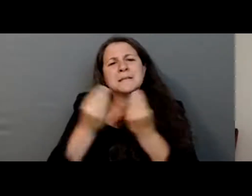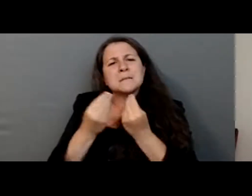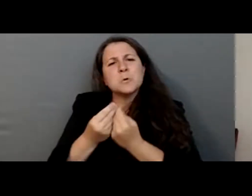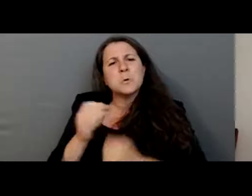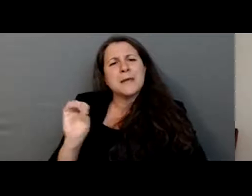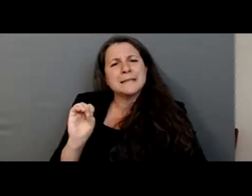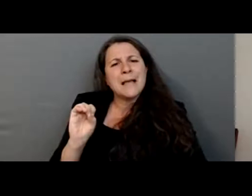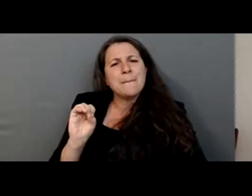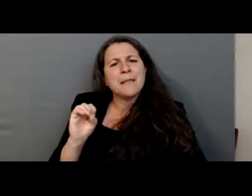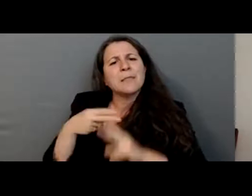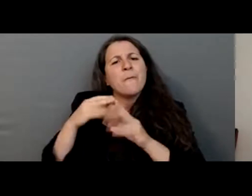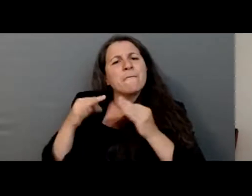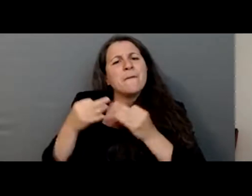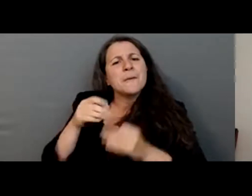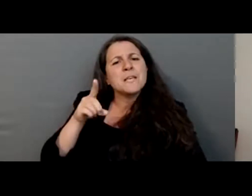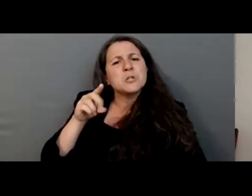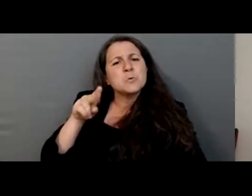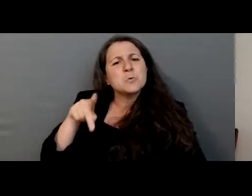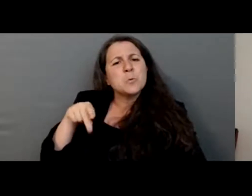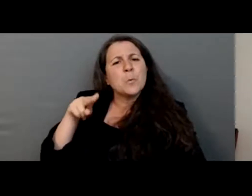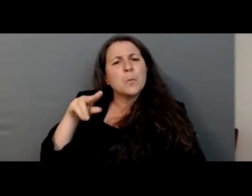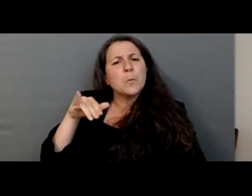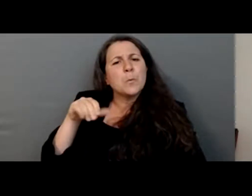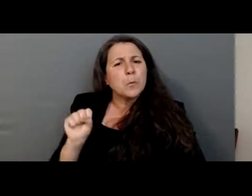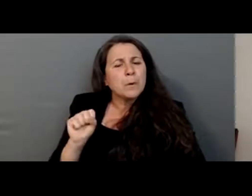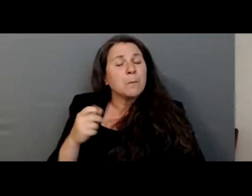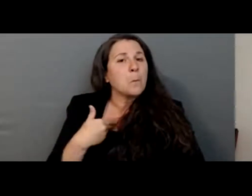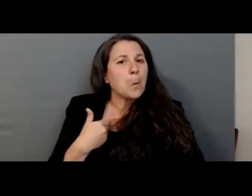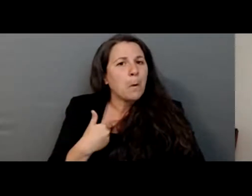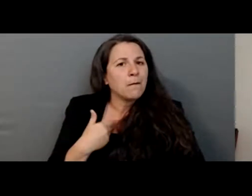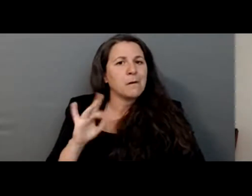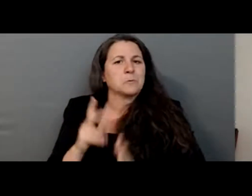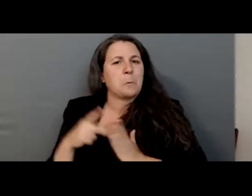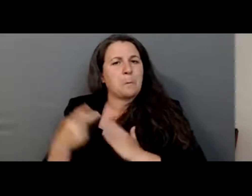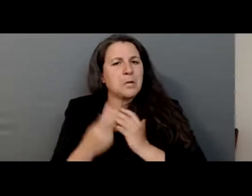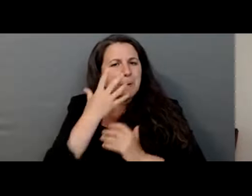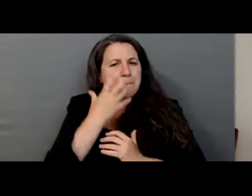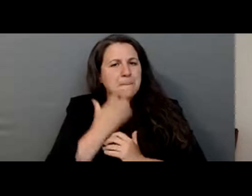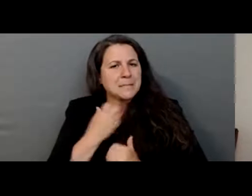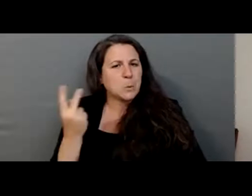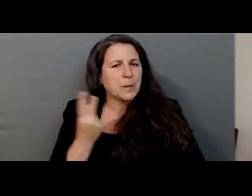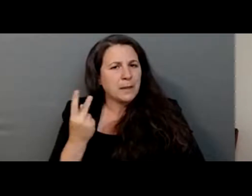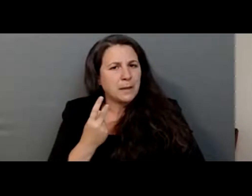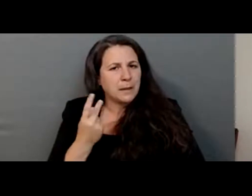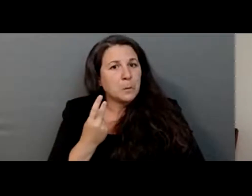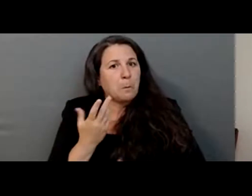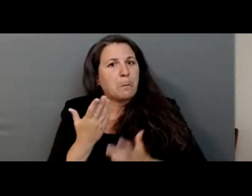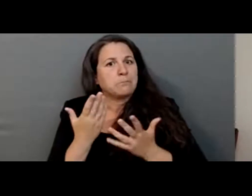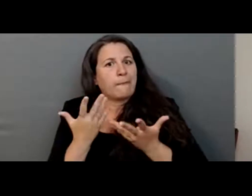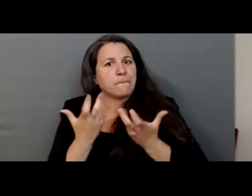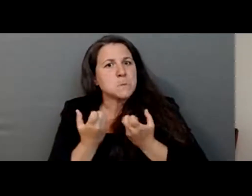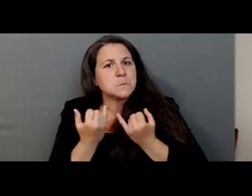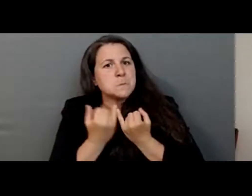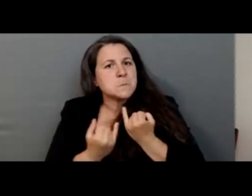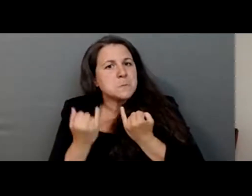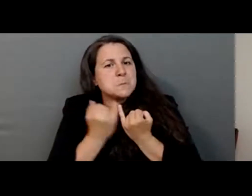deux et qu'on a, disons, défendu, quoique il n'était pas besoin de le défendre, mais en fait